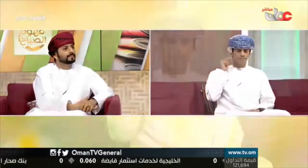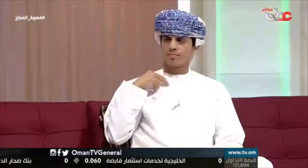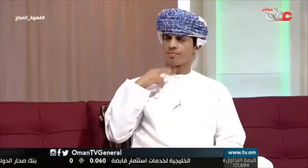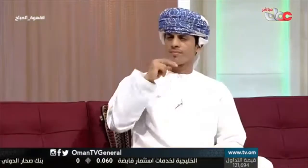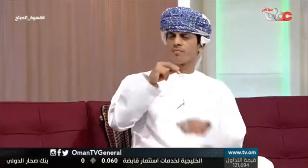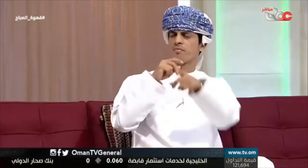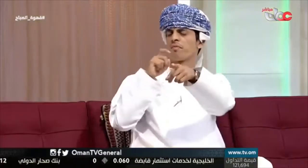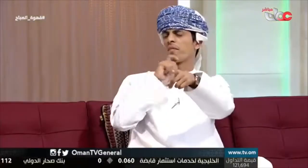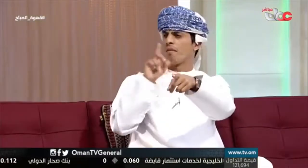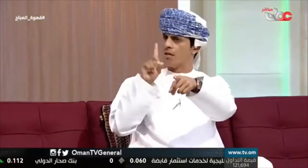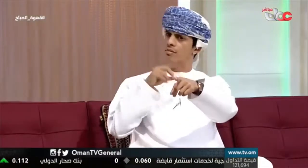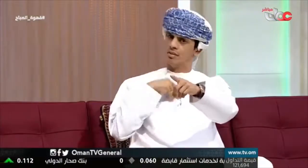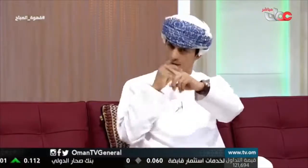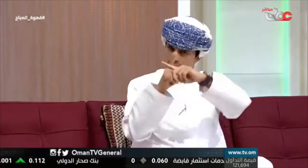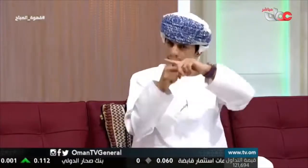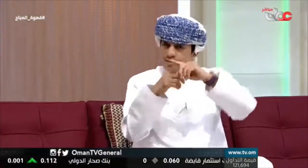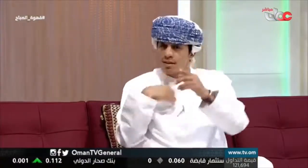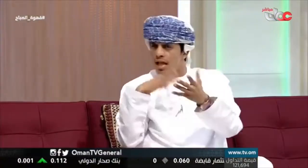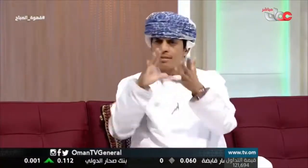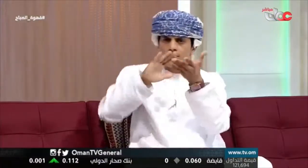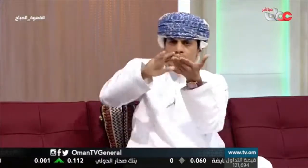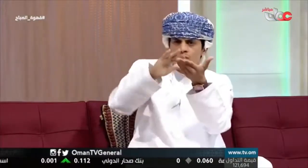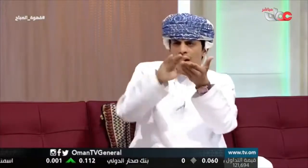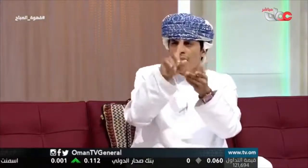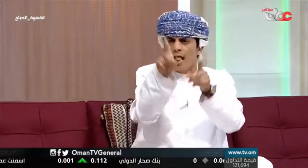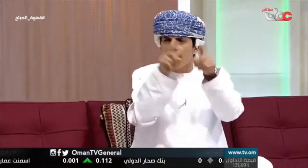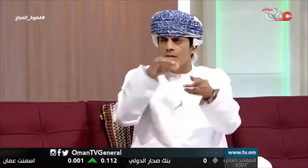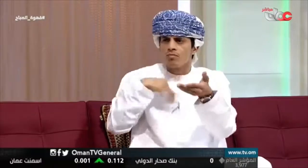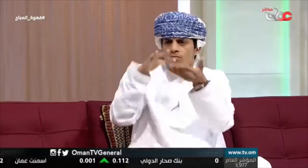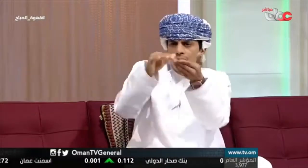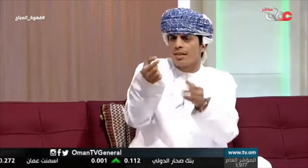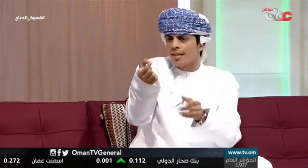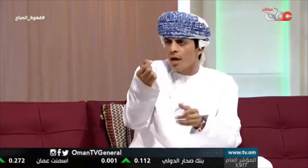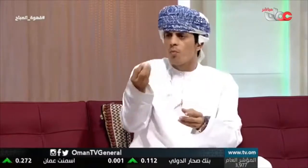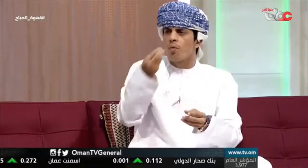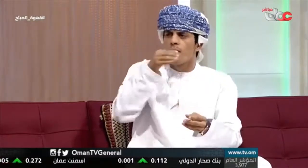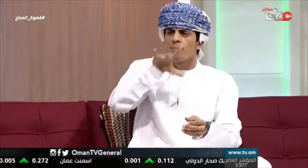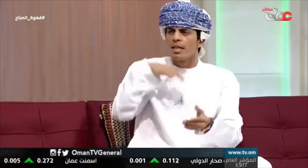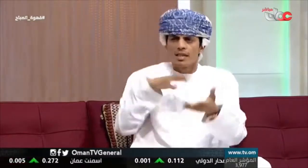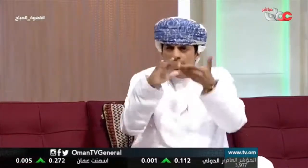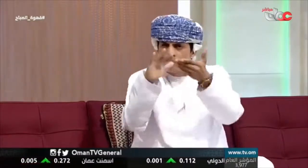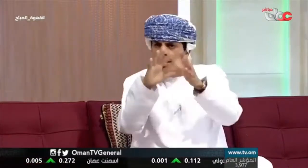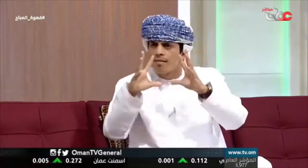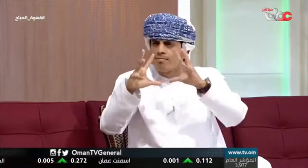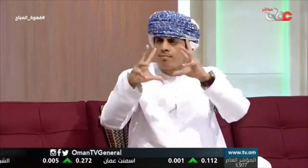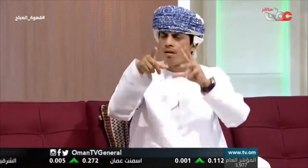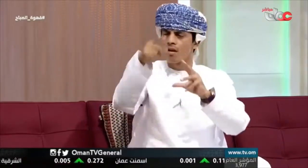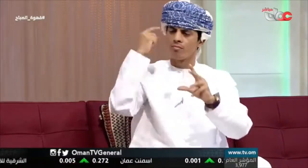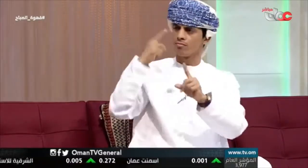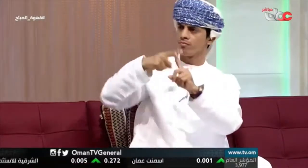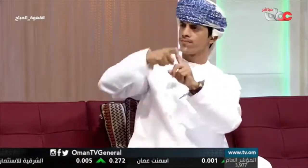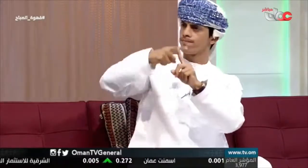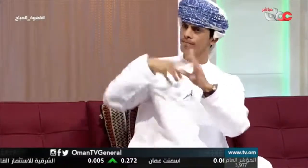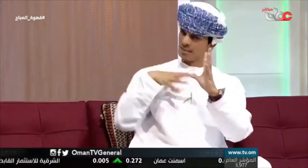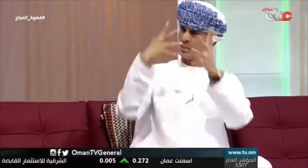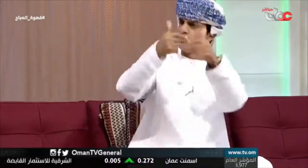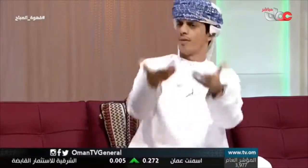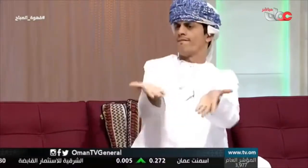مهارة؟ طبعا بالنسبة لي أنا أنصح الصم دائما، الصم طبعا ليس ضعيف وطبعا مهم جدا تأهيل هذه